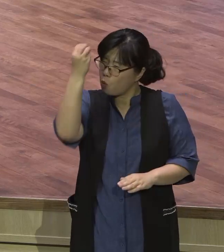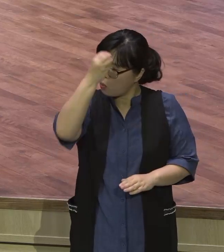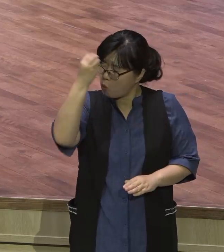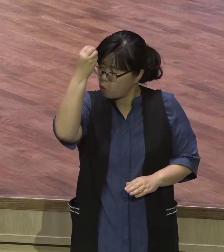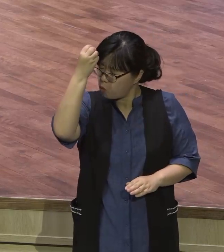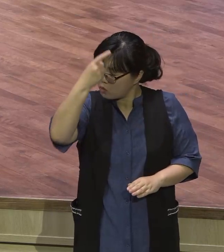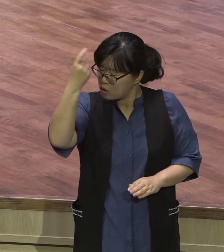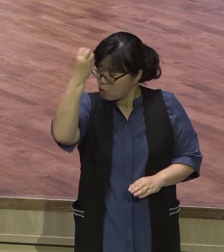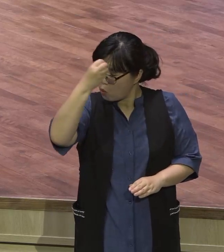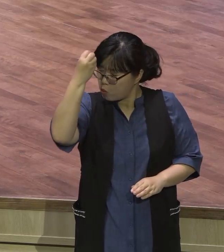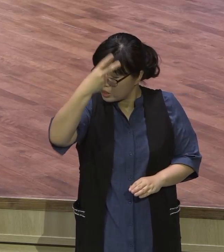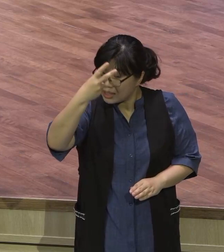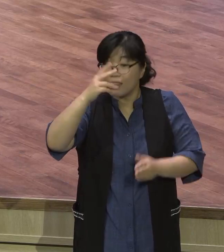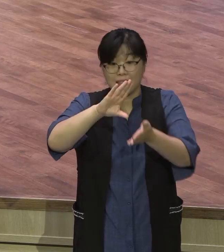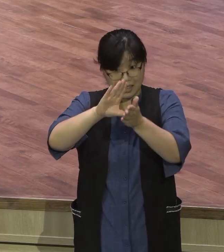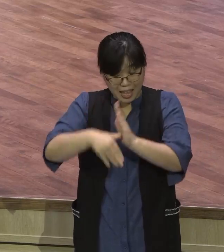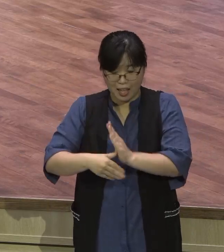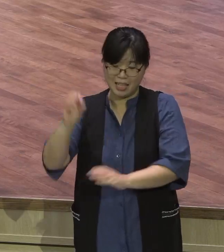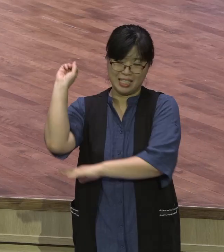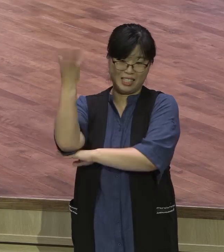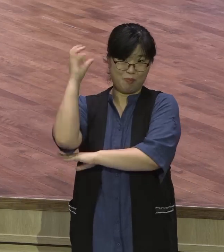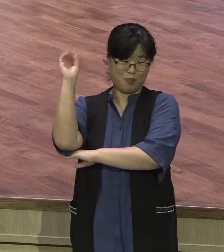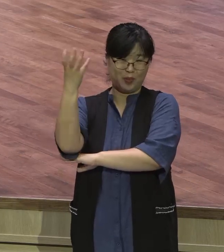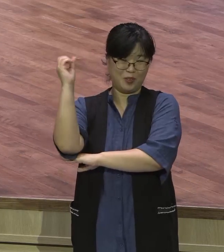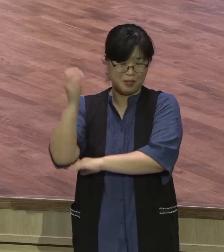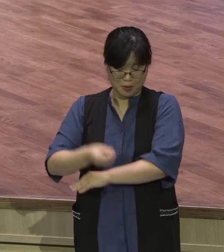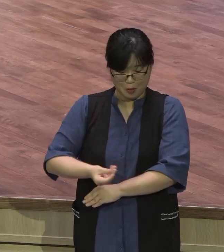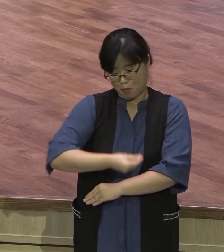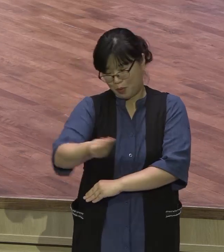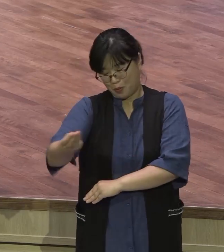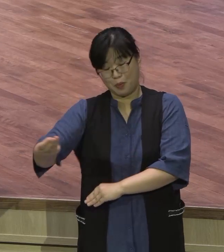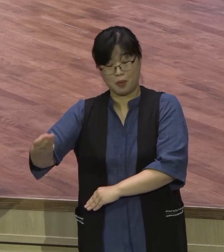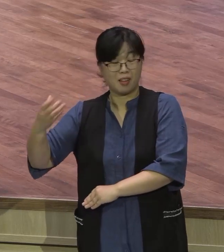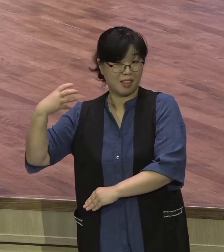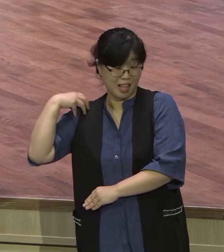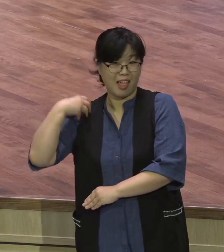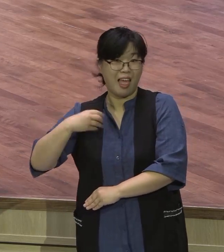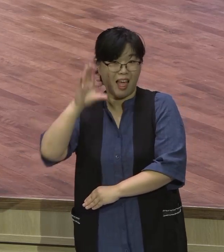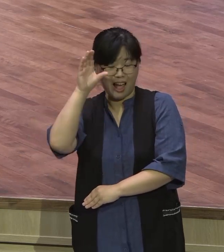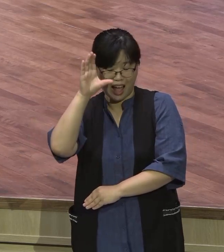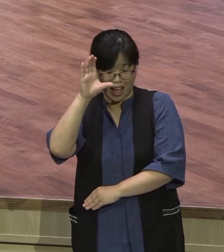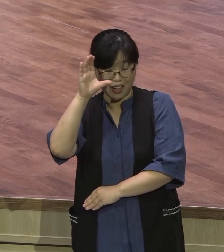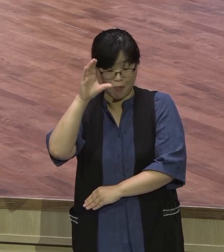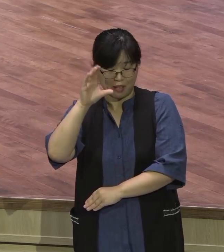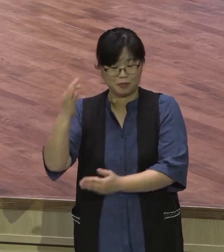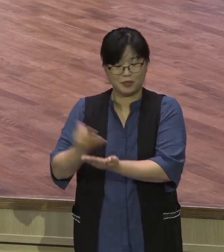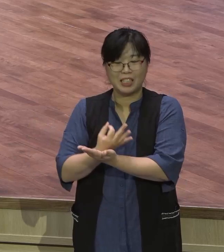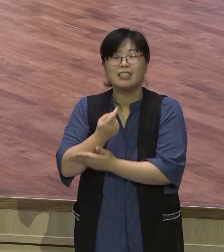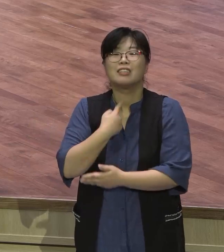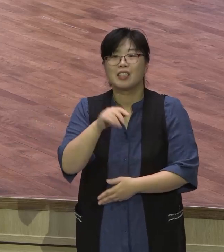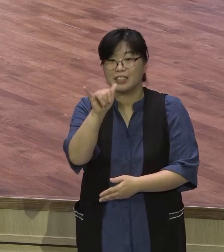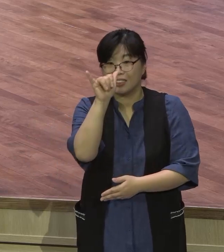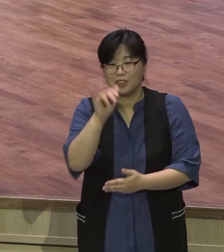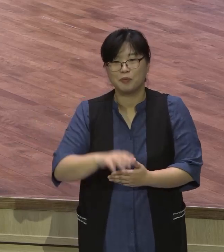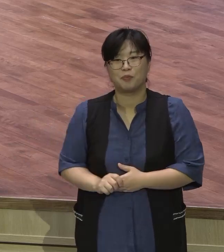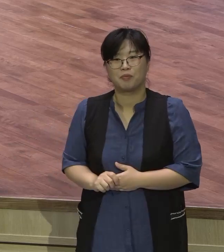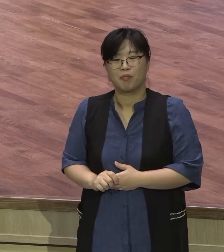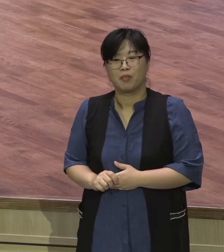그런데 그 중에 신문값 제일 안 내는 사람인데 그 사람 누구냐 부처 만드는 사람이에요. 자기 집에 보면 부처를 확